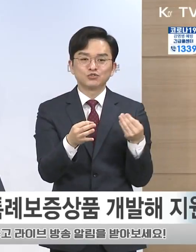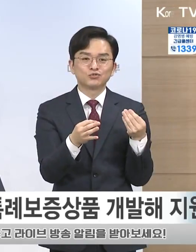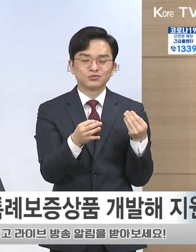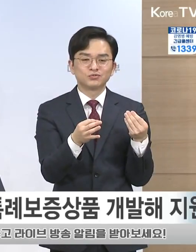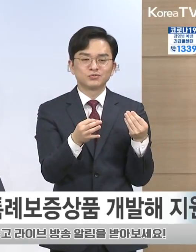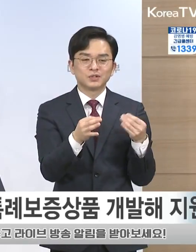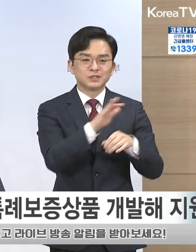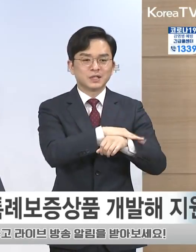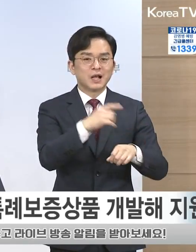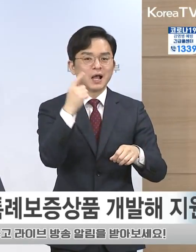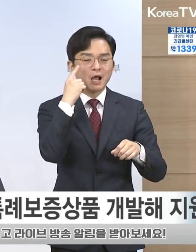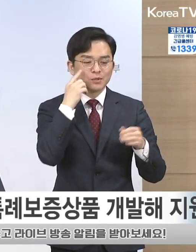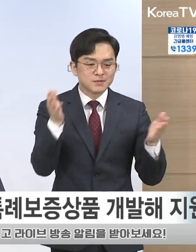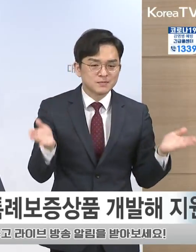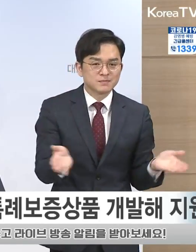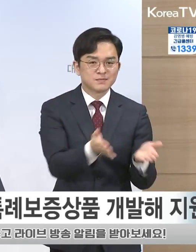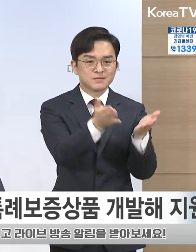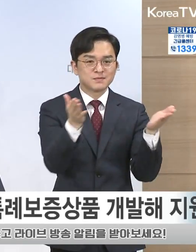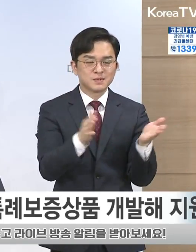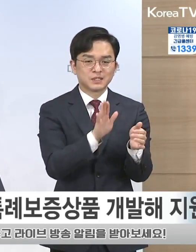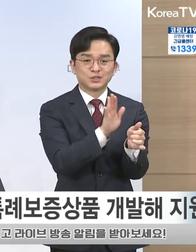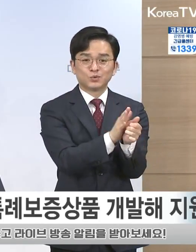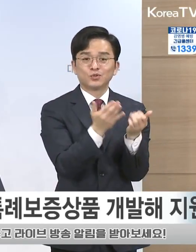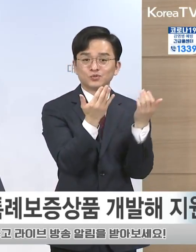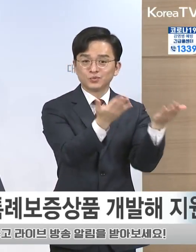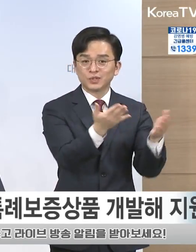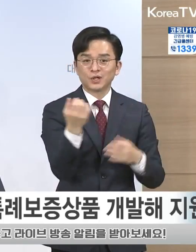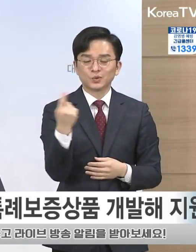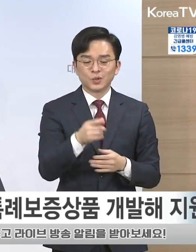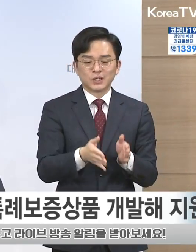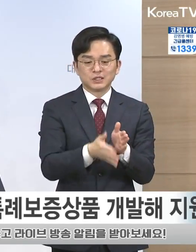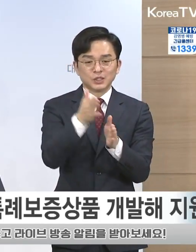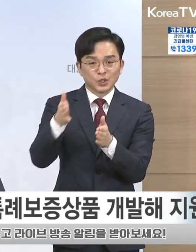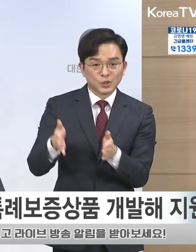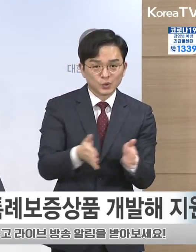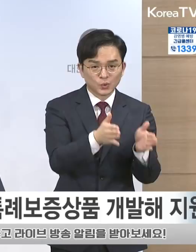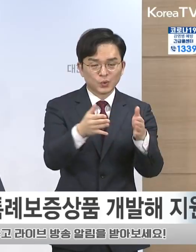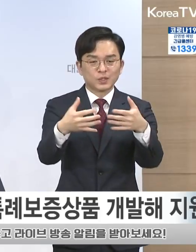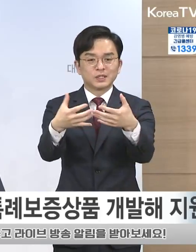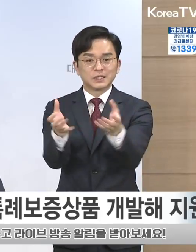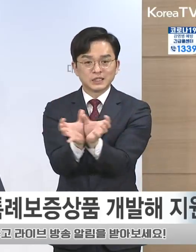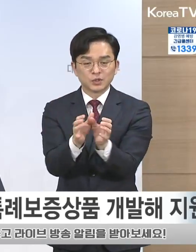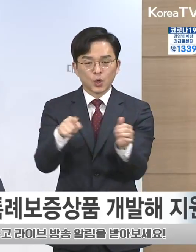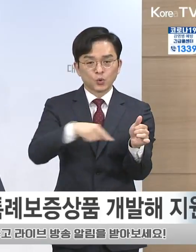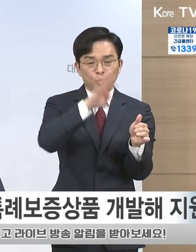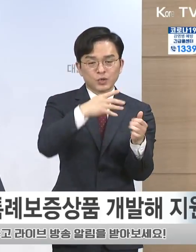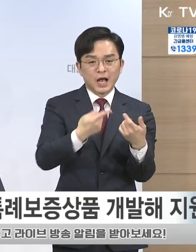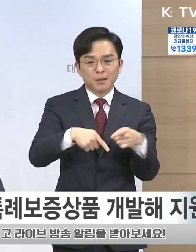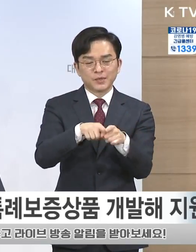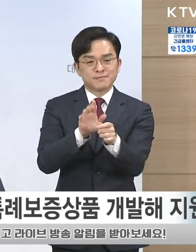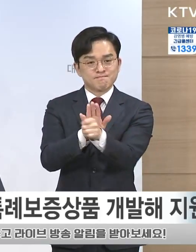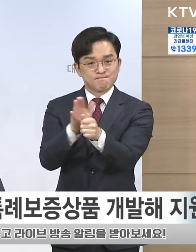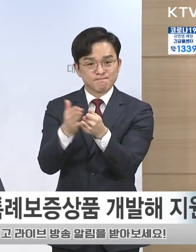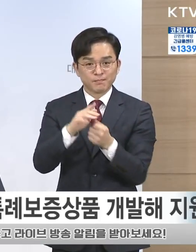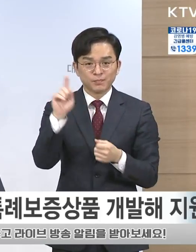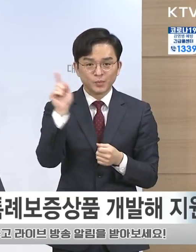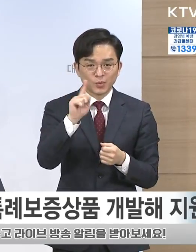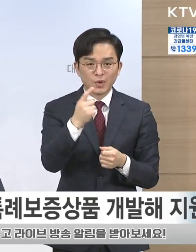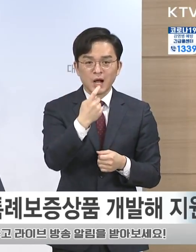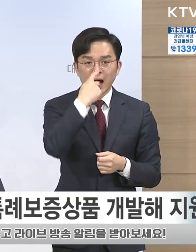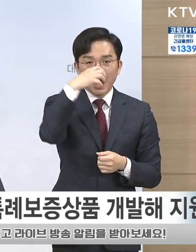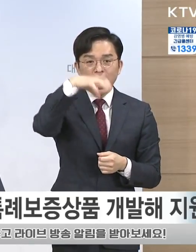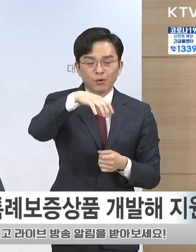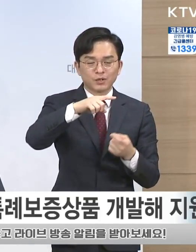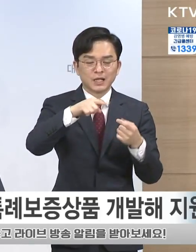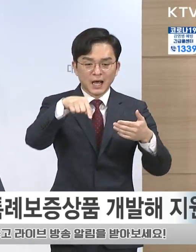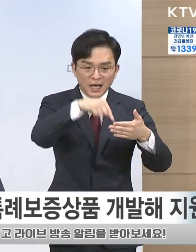활용할 수 있도록 돕겠습니다. 또한 지자체 등과 협업하여 학원 등에 대한 방역비